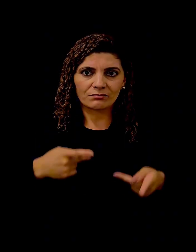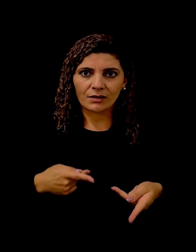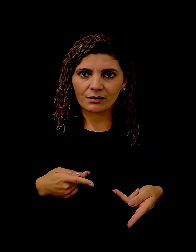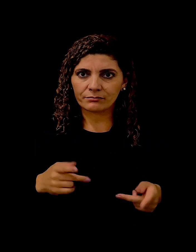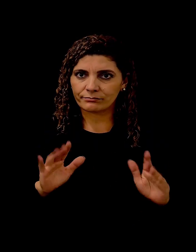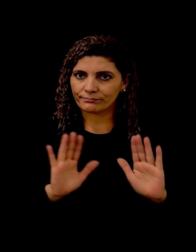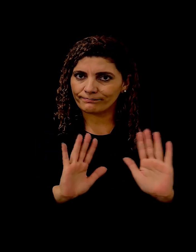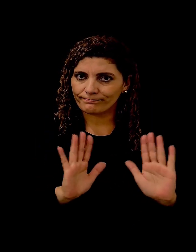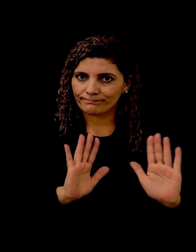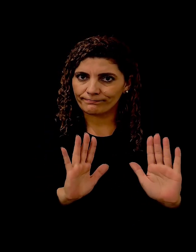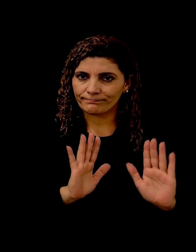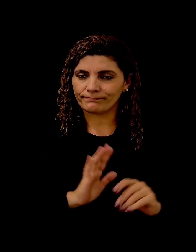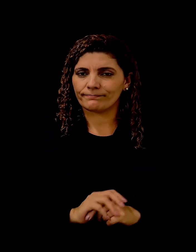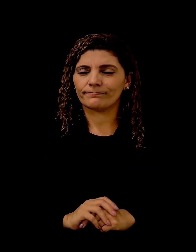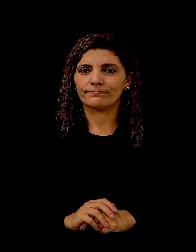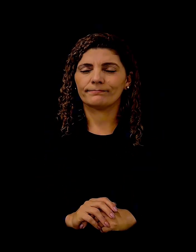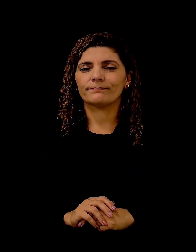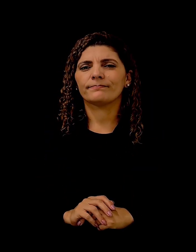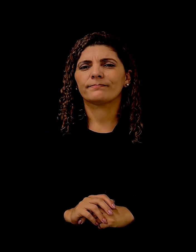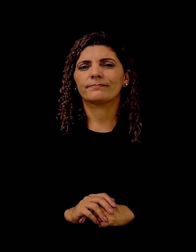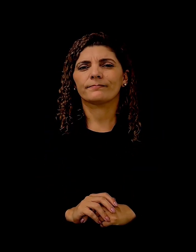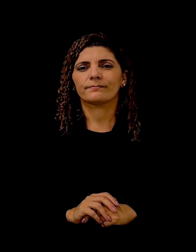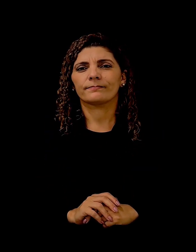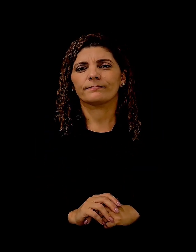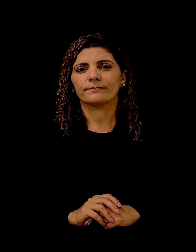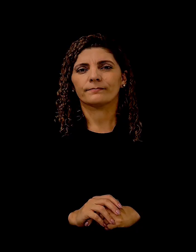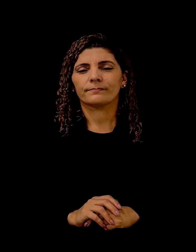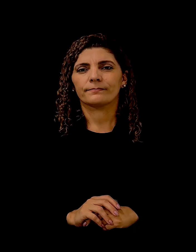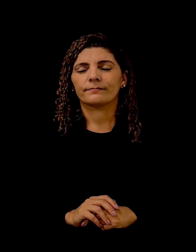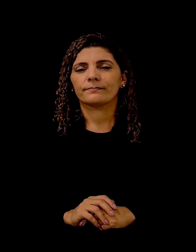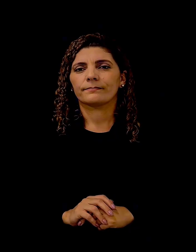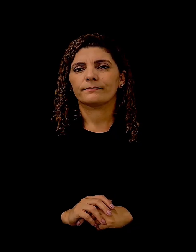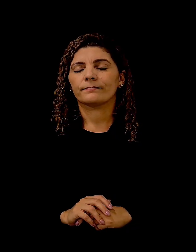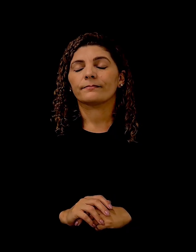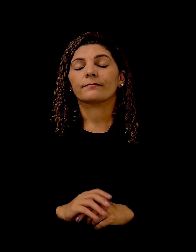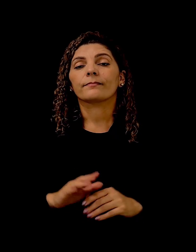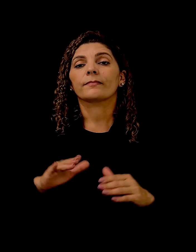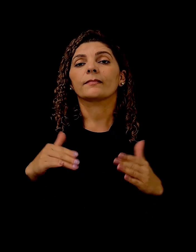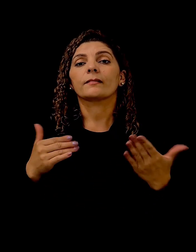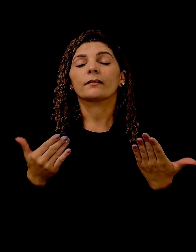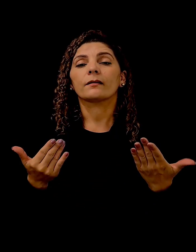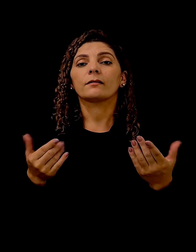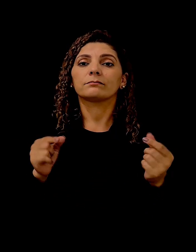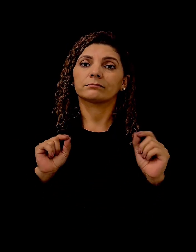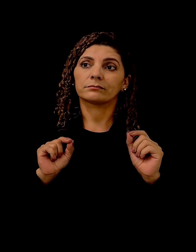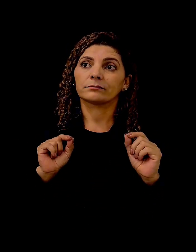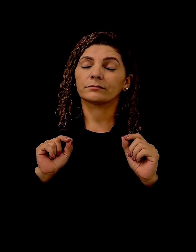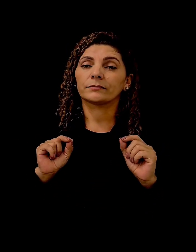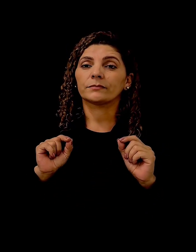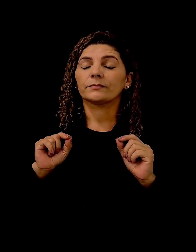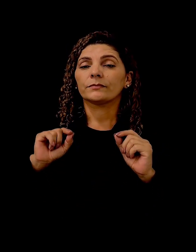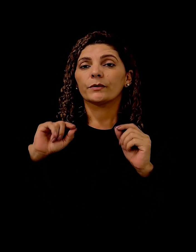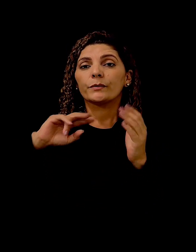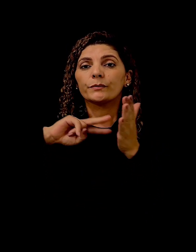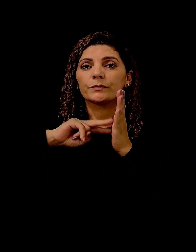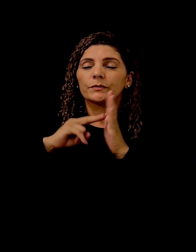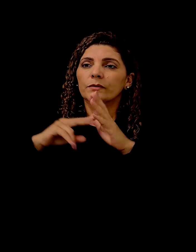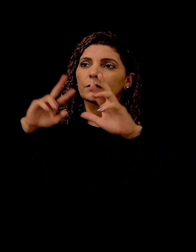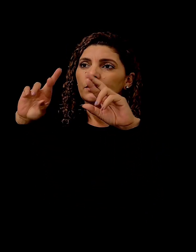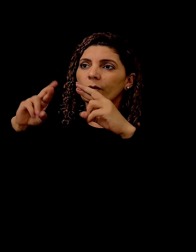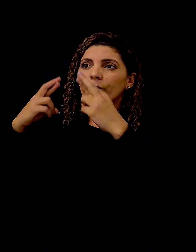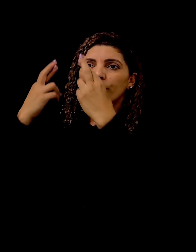Entende? Veja que aí está o reino de Deus, no meu